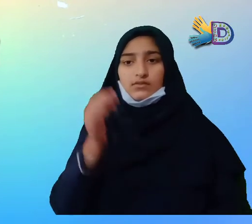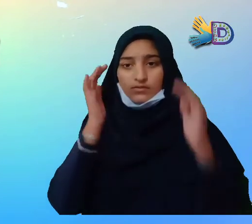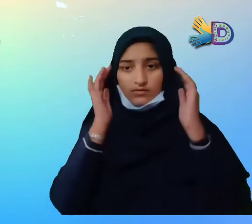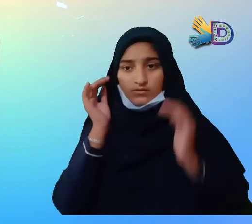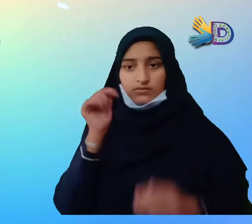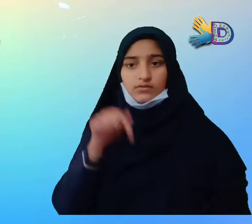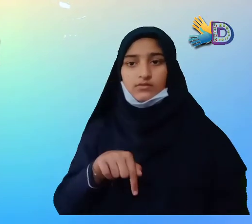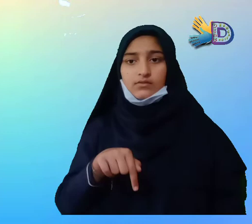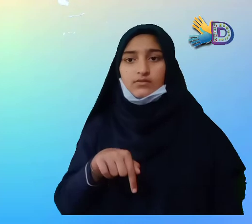ये